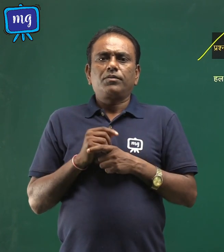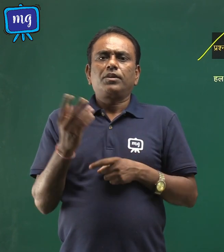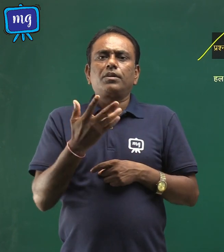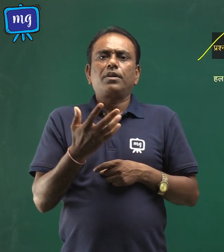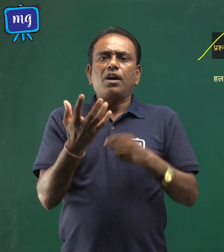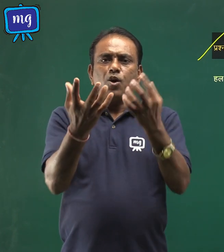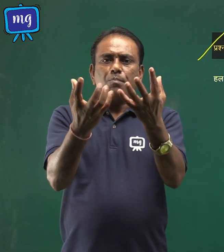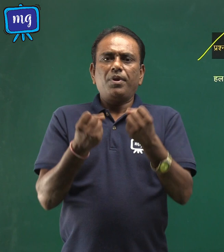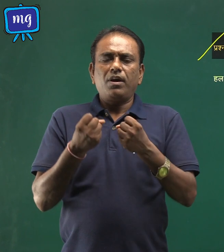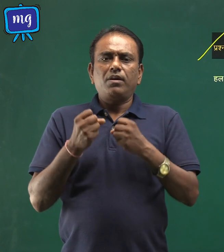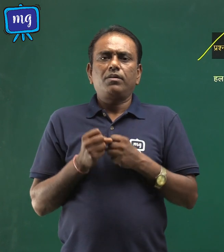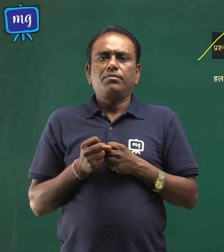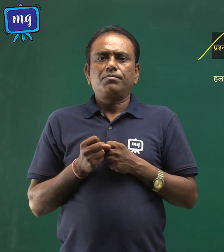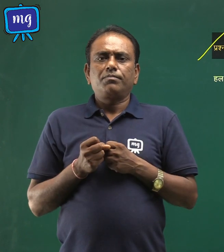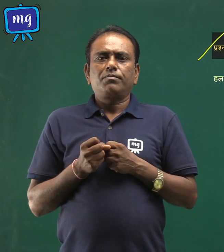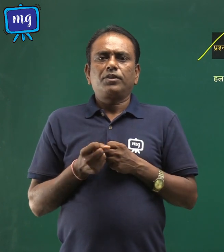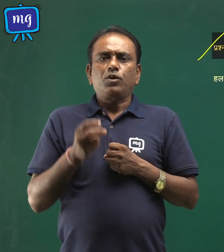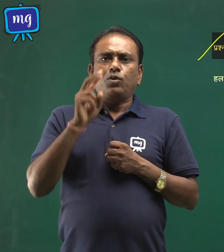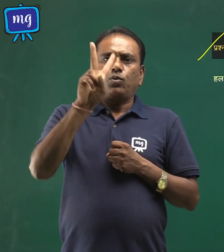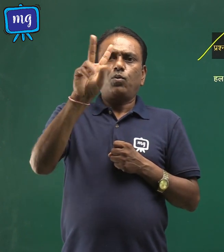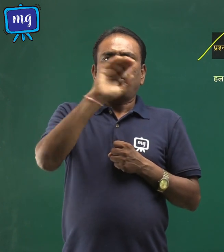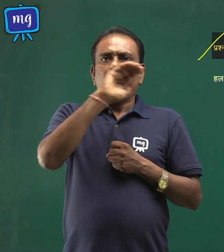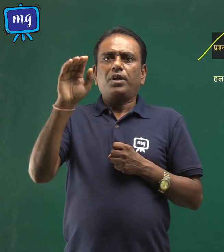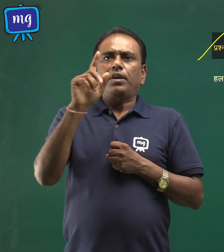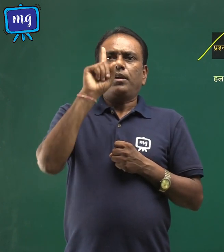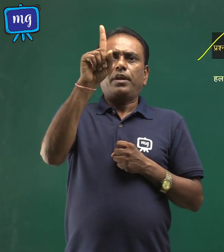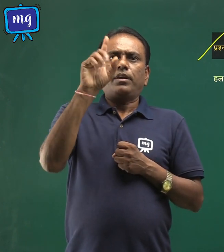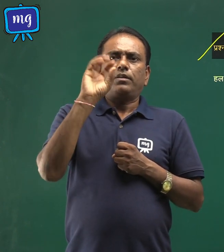क्या मिला? दो बटे दस।